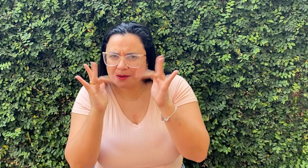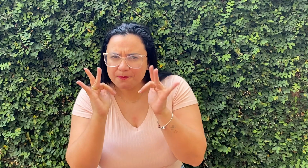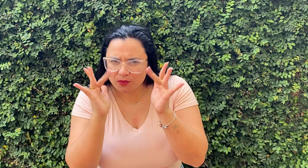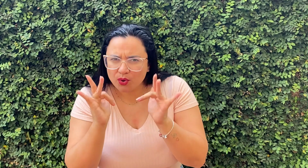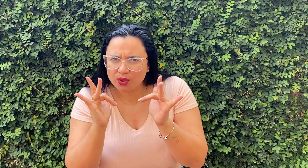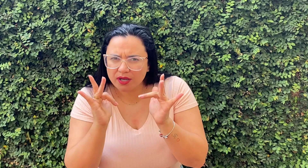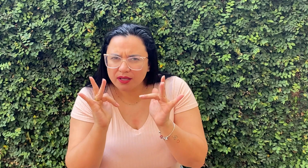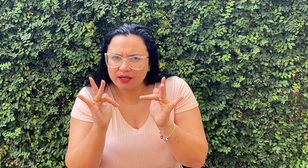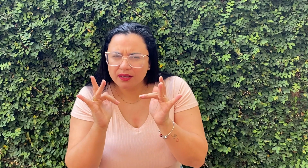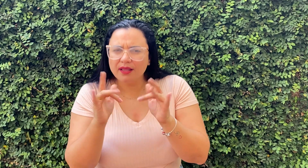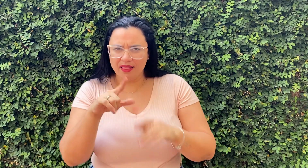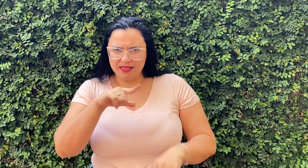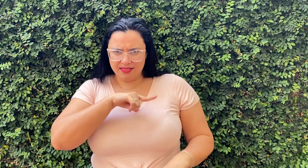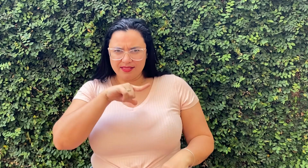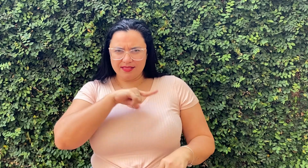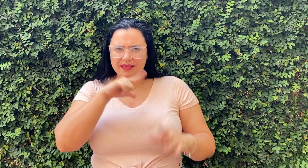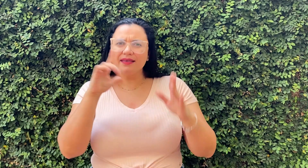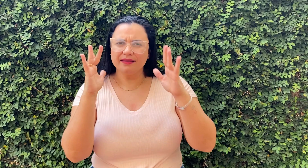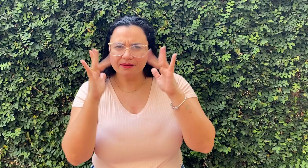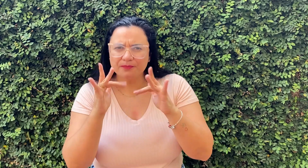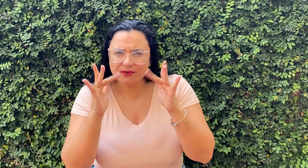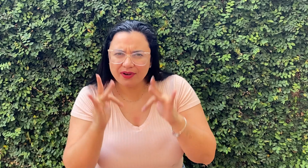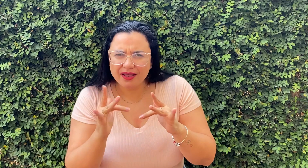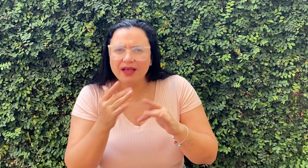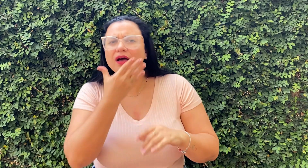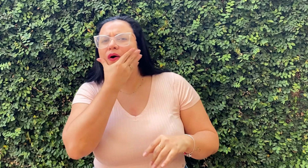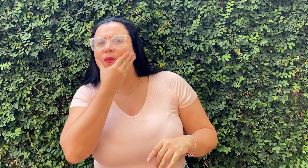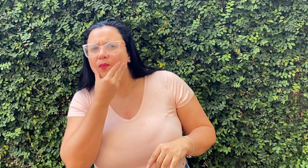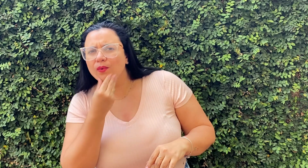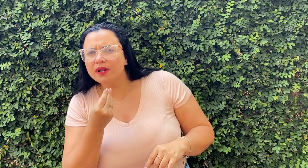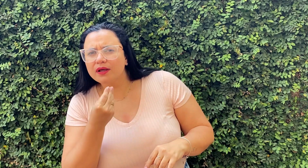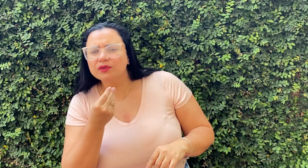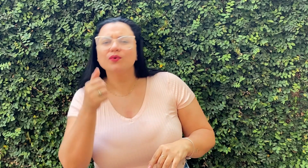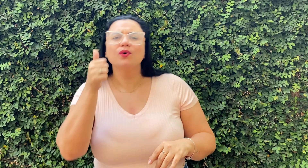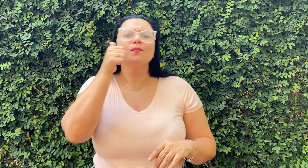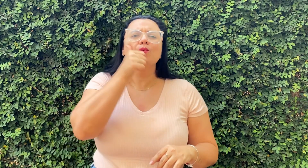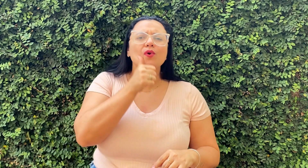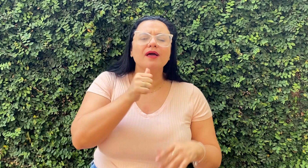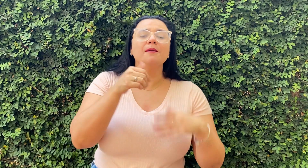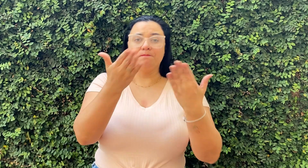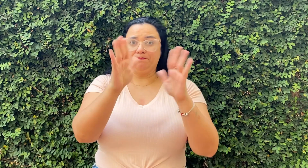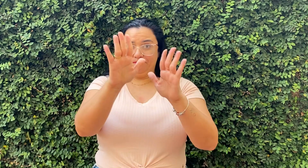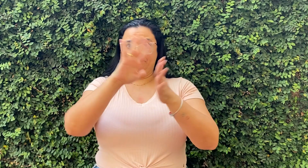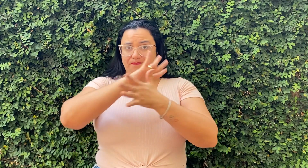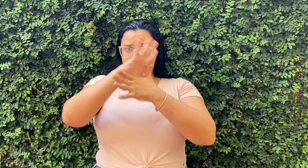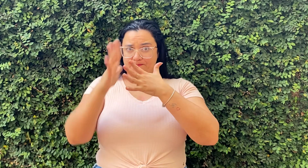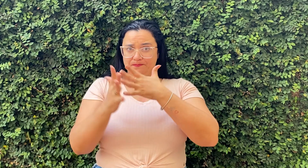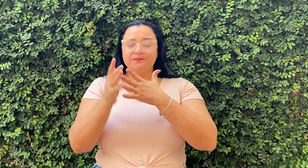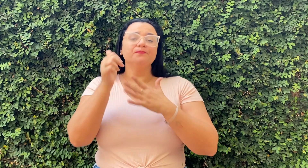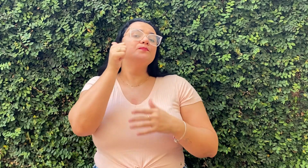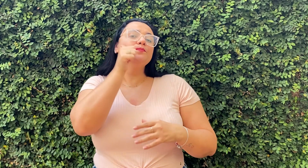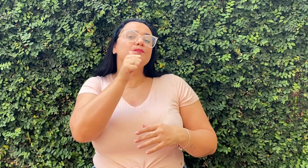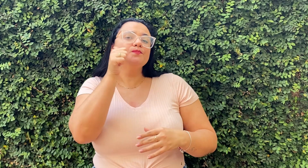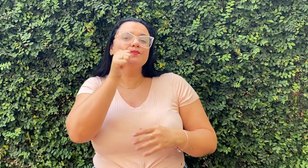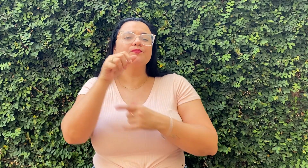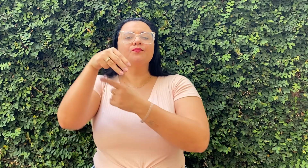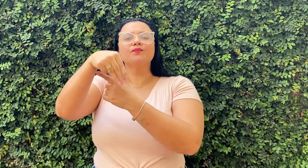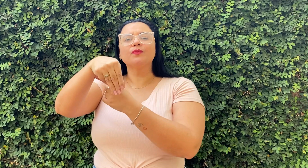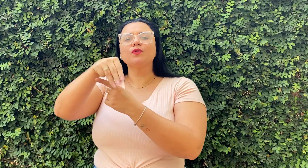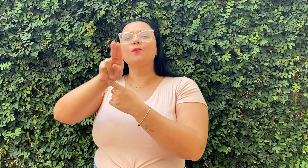Você namora? Você tem namorado? Ou namorada? Ó, em Libras, primeiramente, deixa eu ensinar